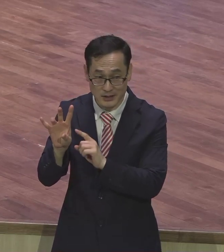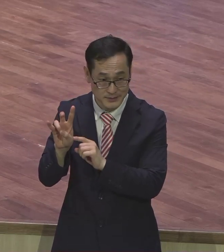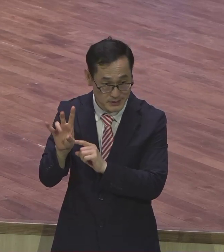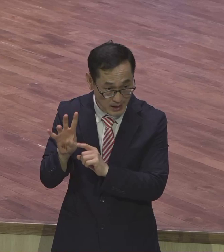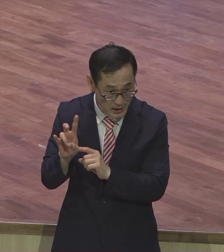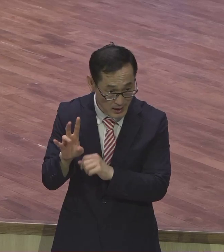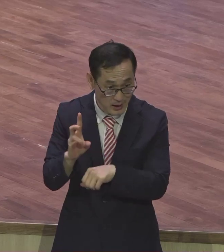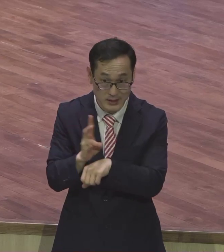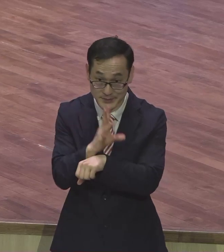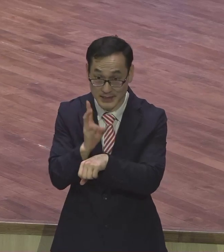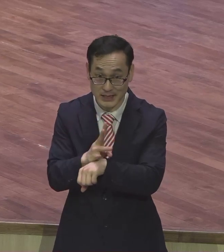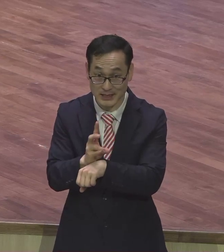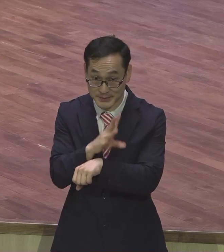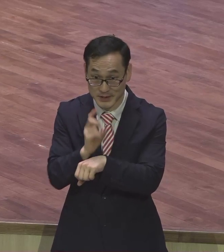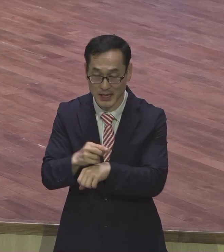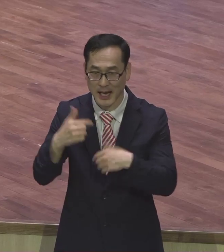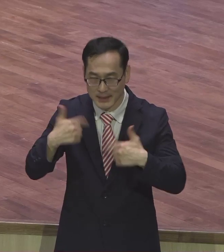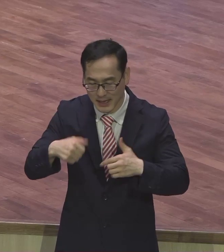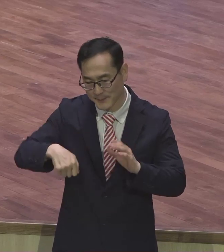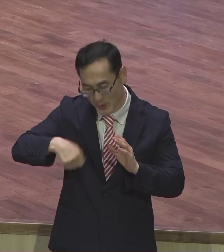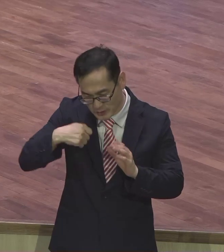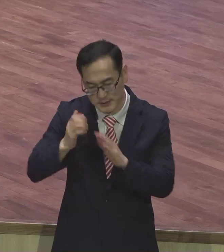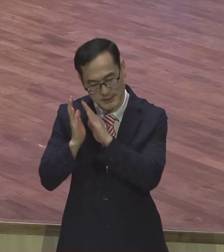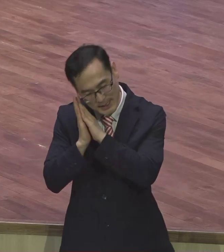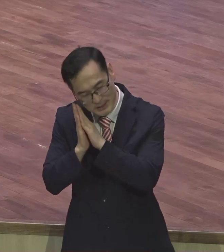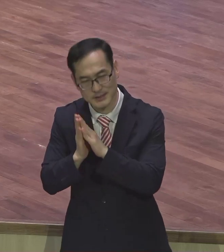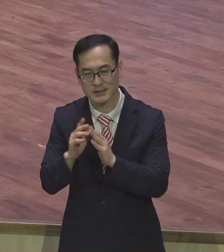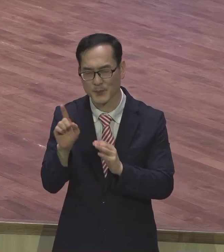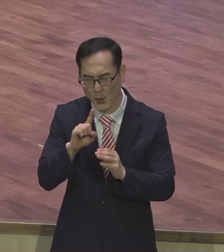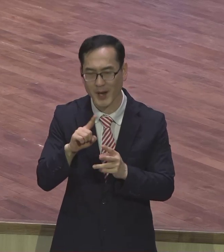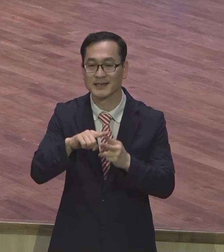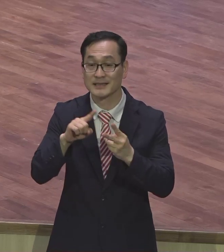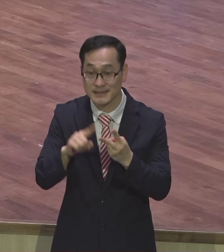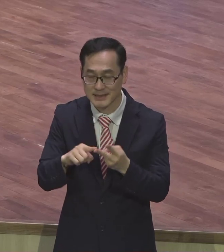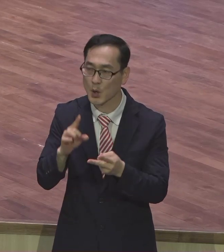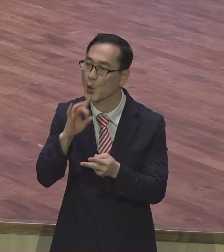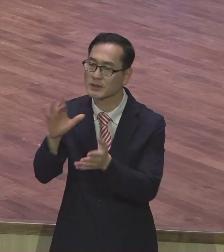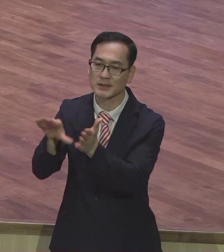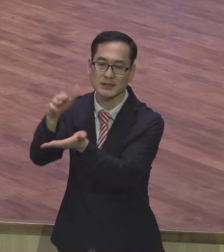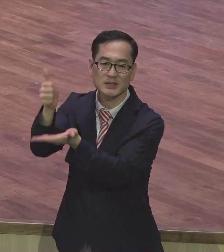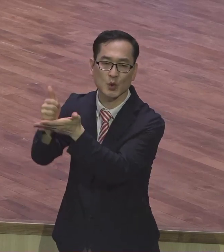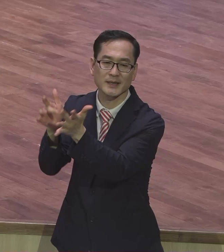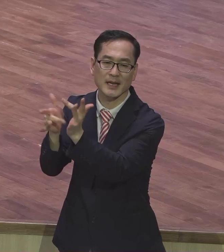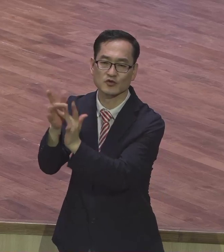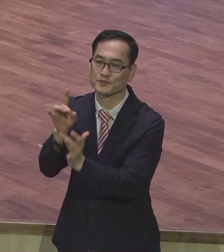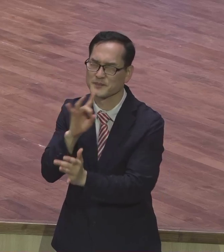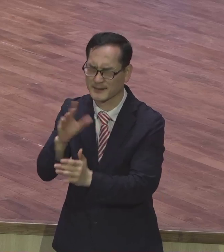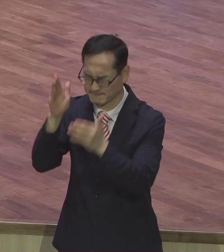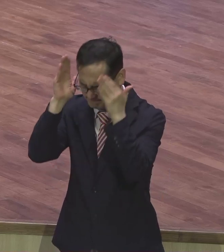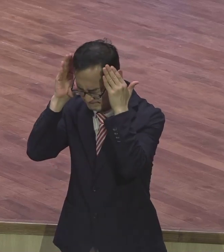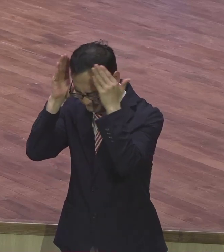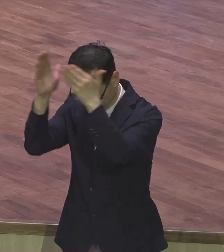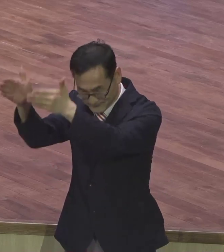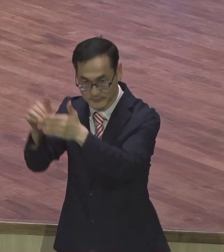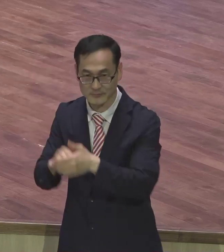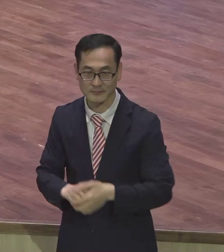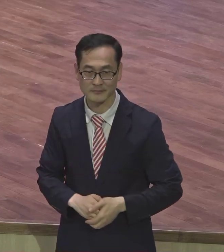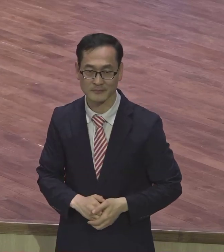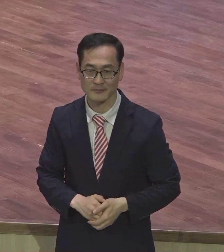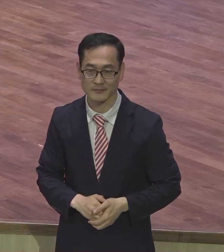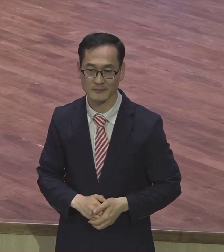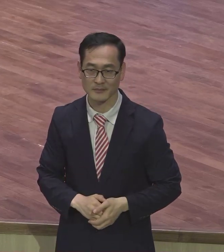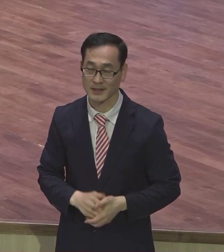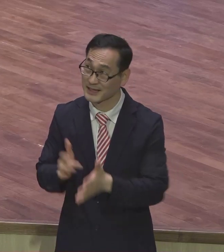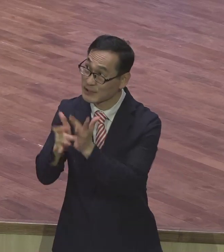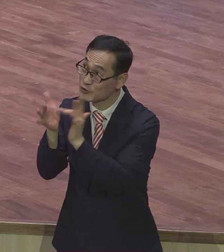앉아라 길을 걸어 뭘 먹은 뭘 안 뭘 해도 오직 그리스도 24 그분을 내가 믿고 그분을 증거해야지